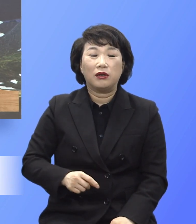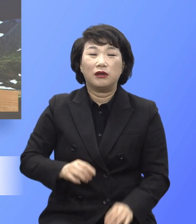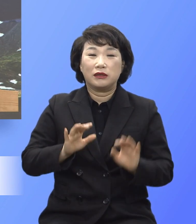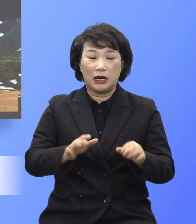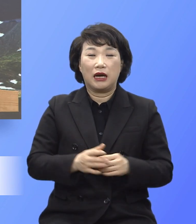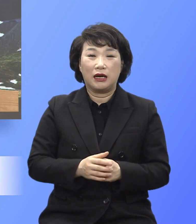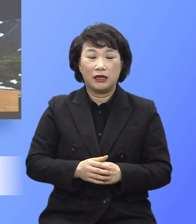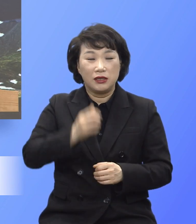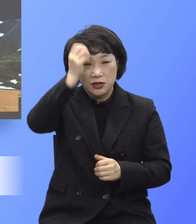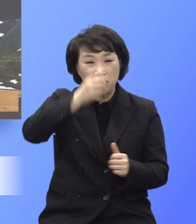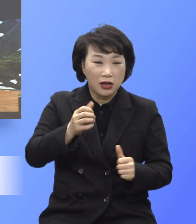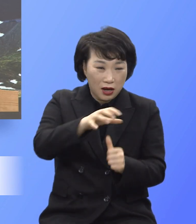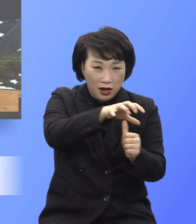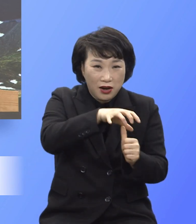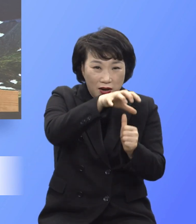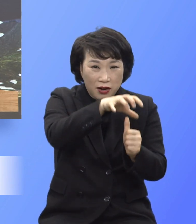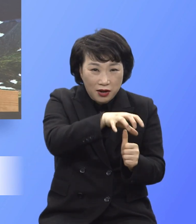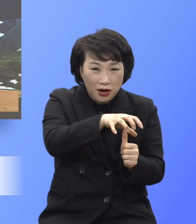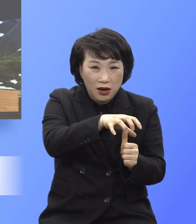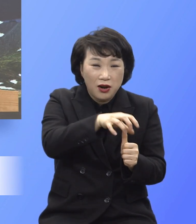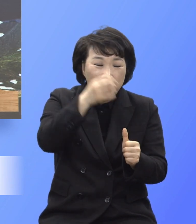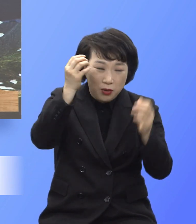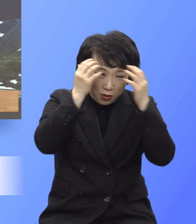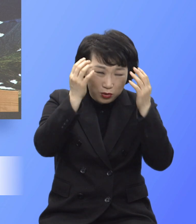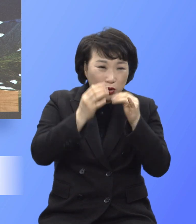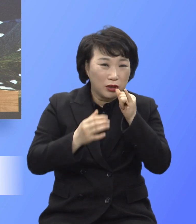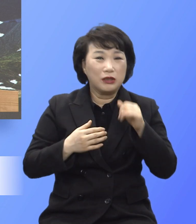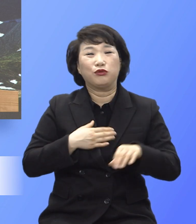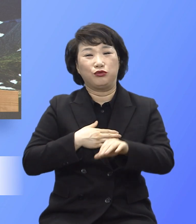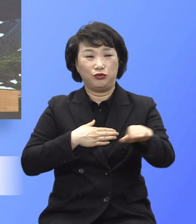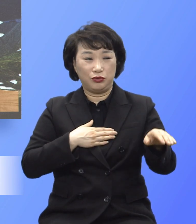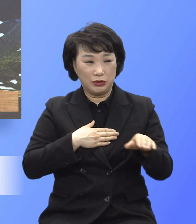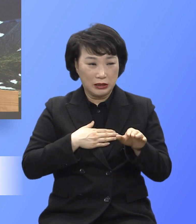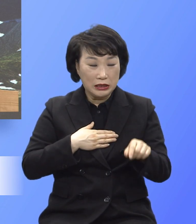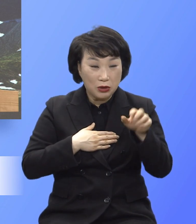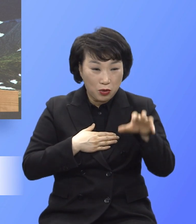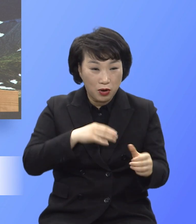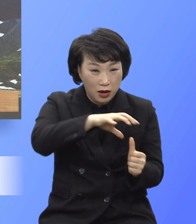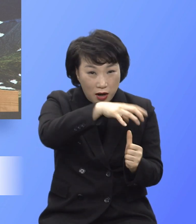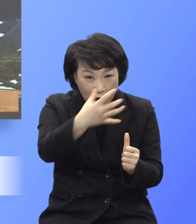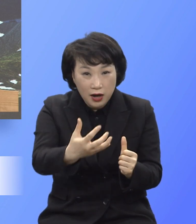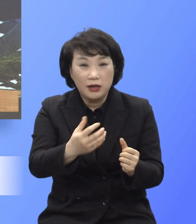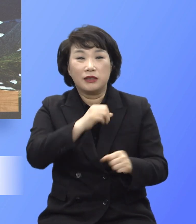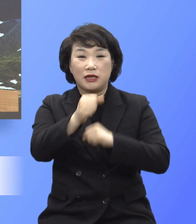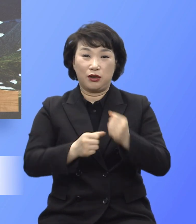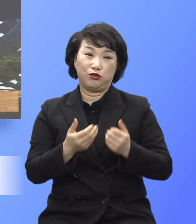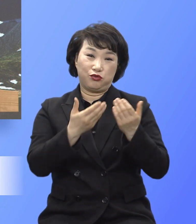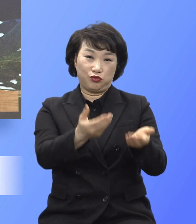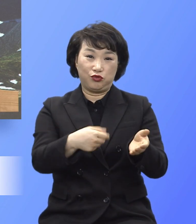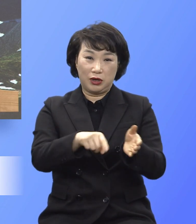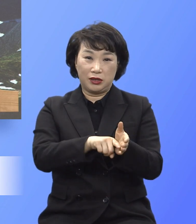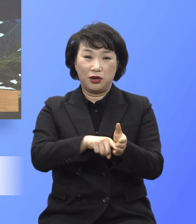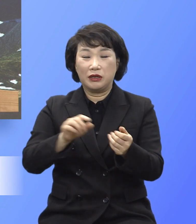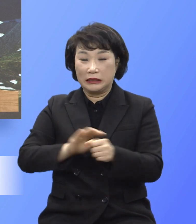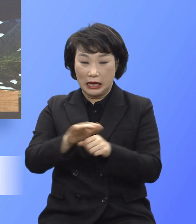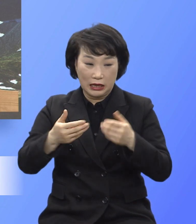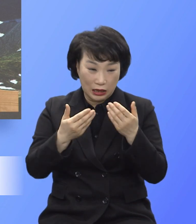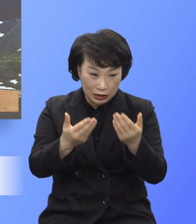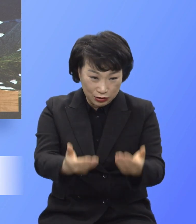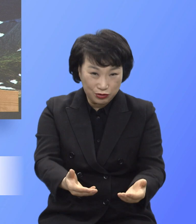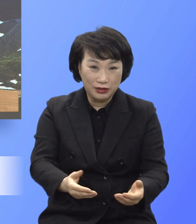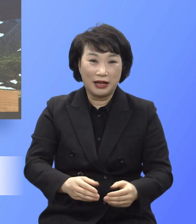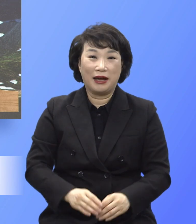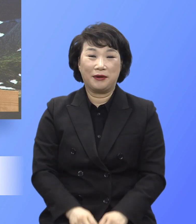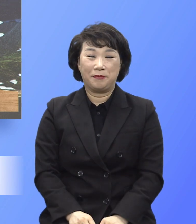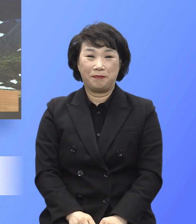영에 붙들려 고통당하고 있기 때문에 여기서 자유를 주시려고 사랑한